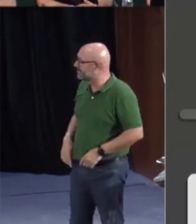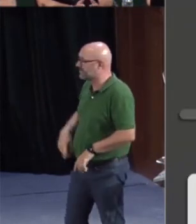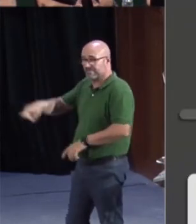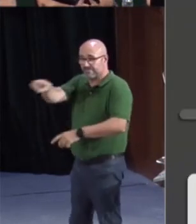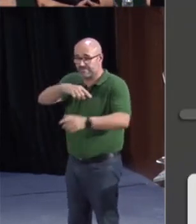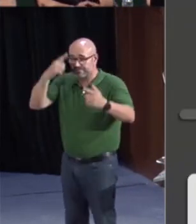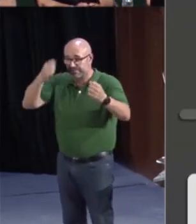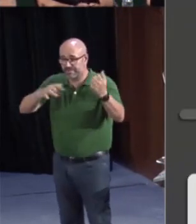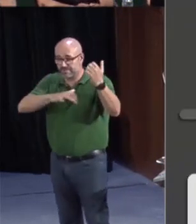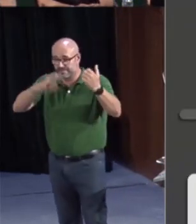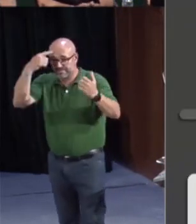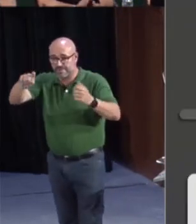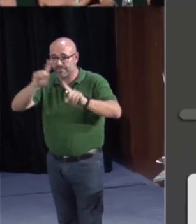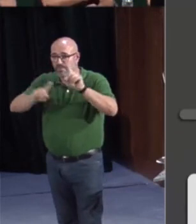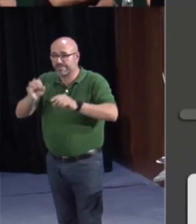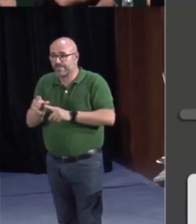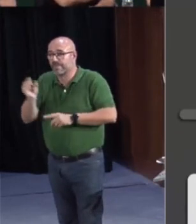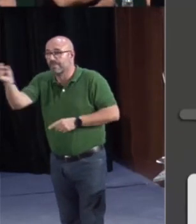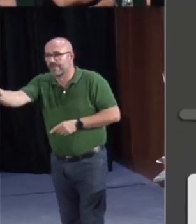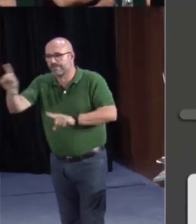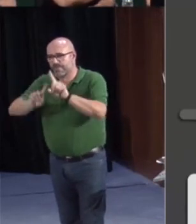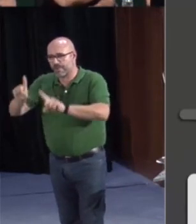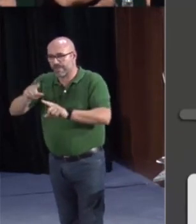A nosotros nos ha funcionado estupendamente, pero...